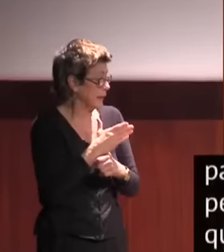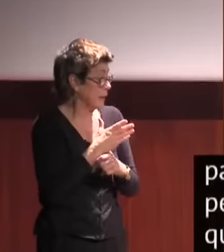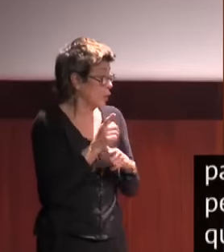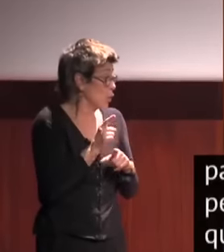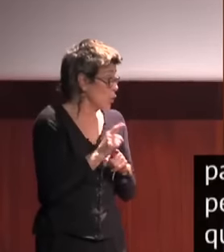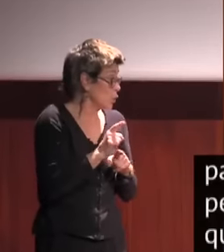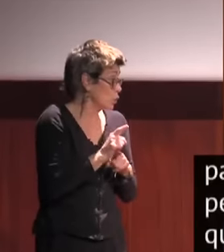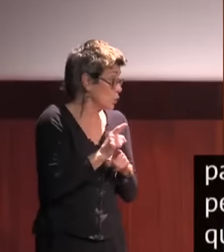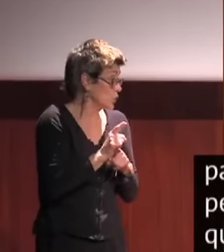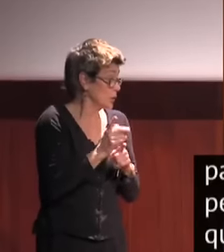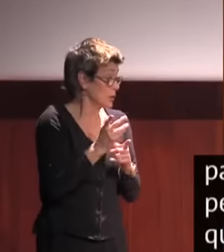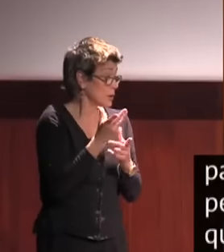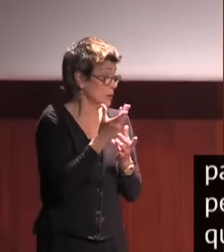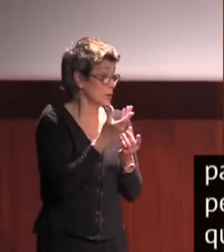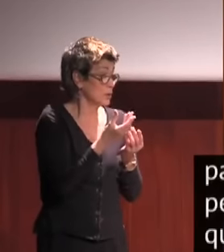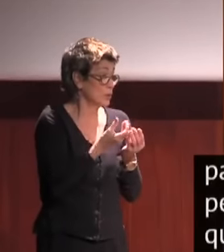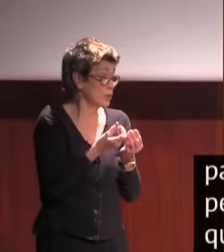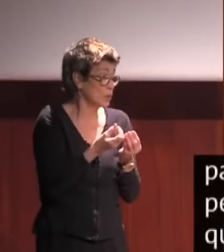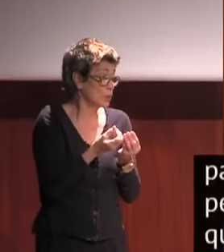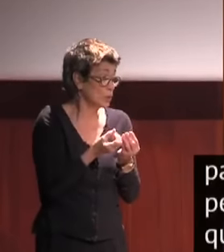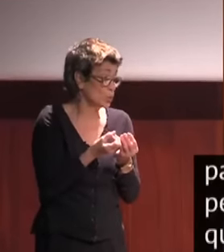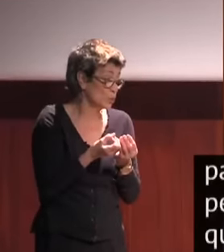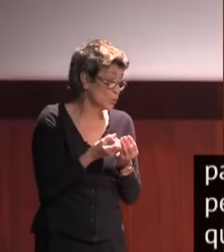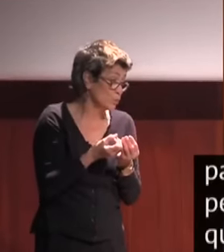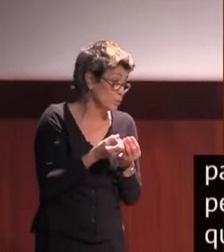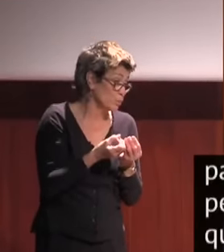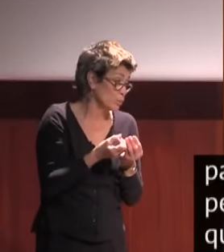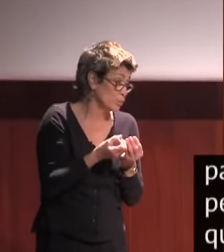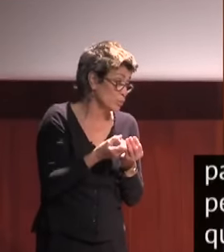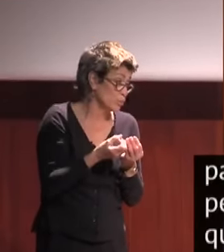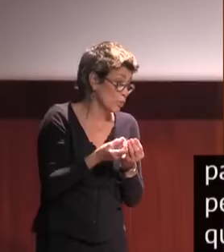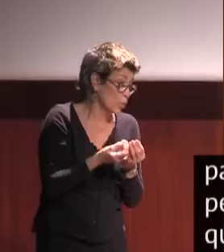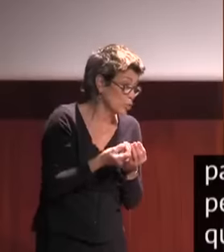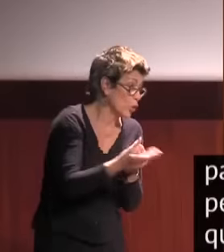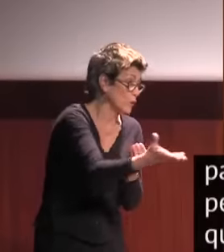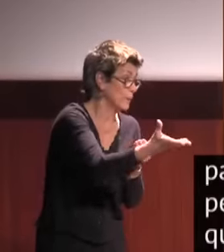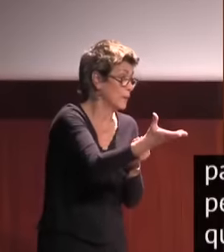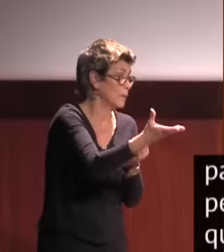dans la transmission, trace-transmission, il y a